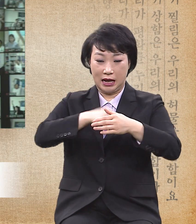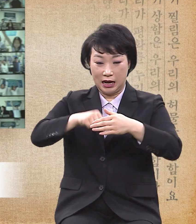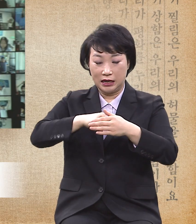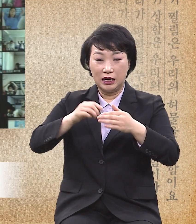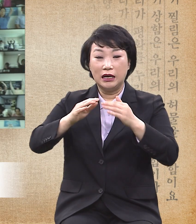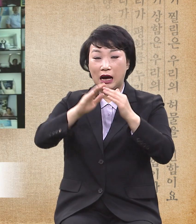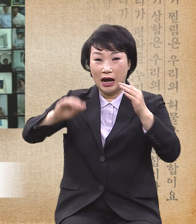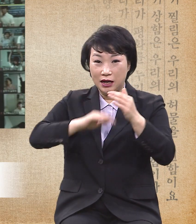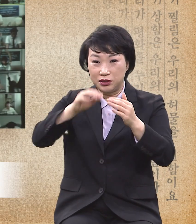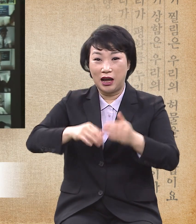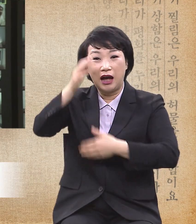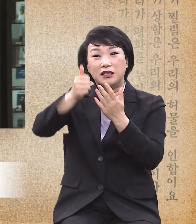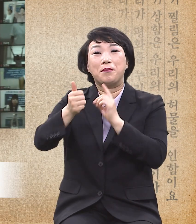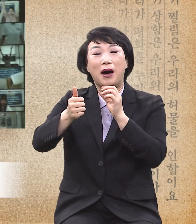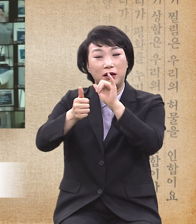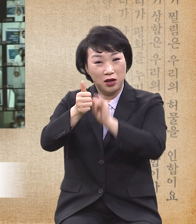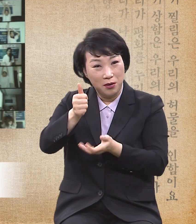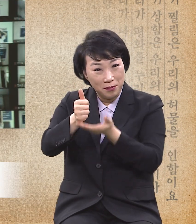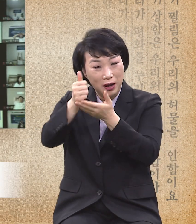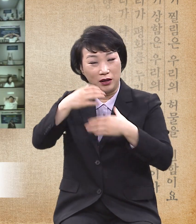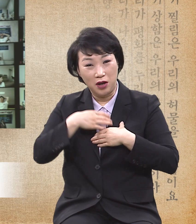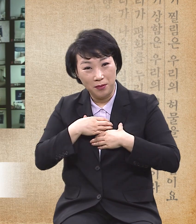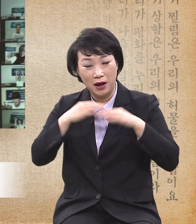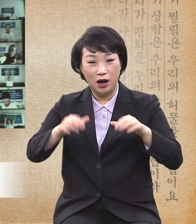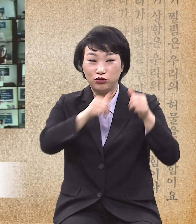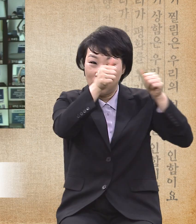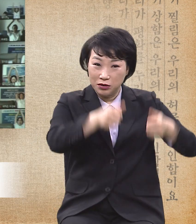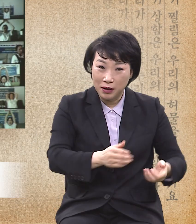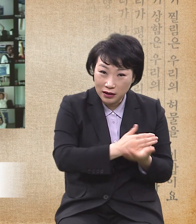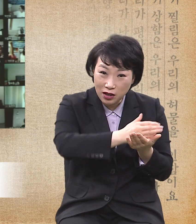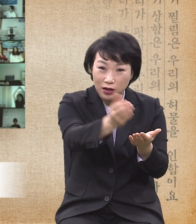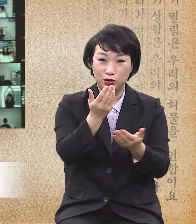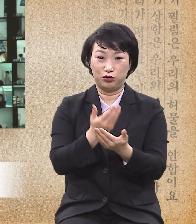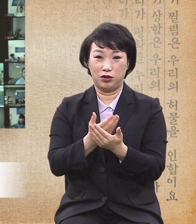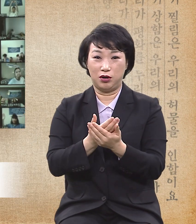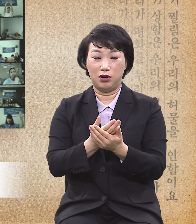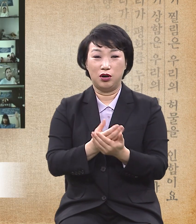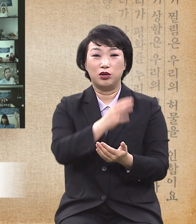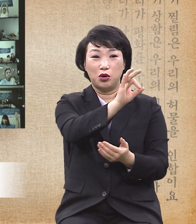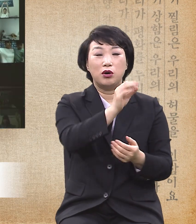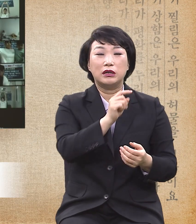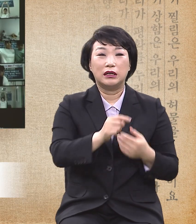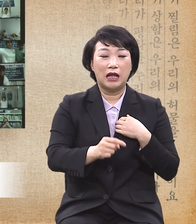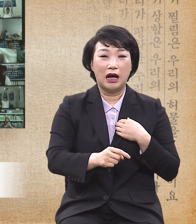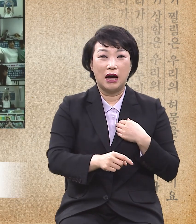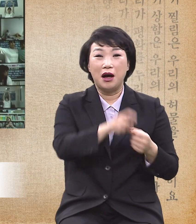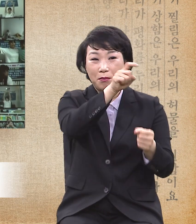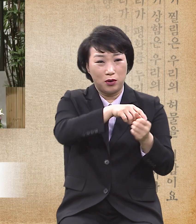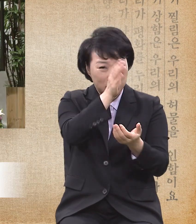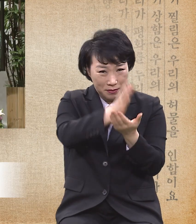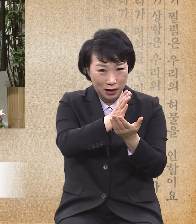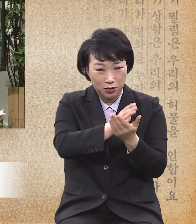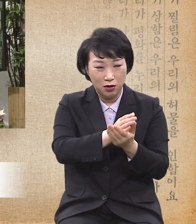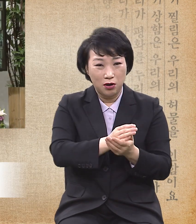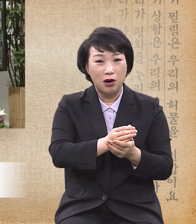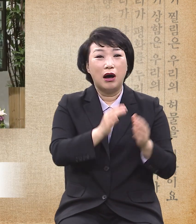하나님만 경배하게 하시고 우상 숭배는 물러가게 하옵소서. 돈이 우상이 되지 않게 하시고 혈육이 우상이 되지